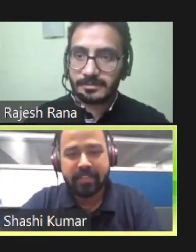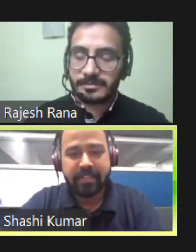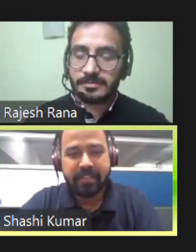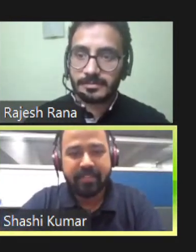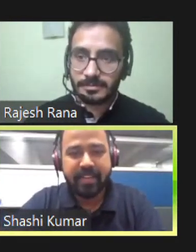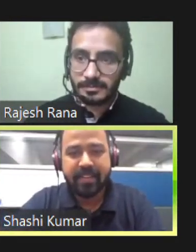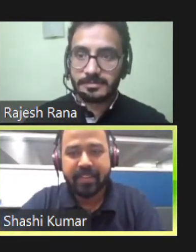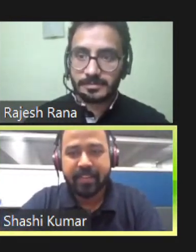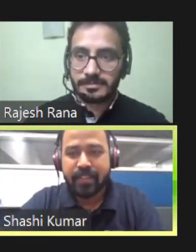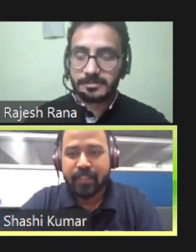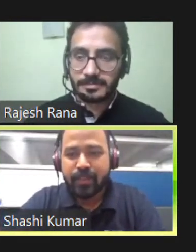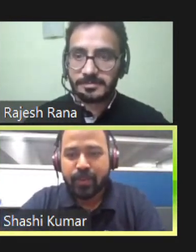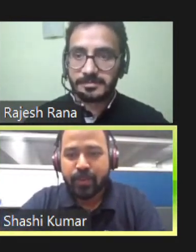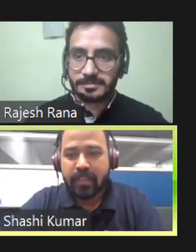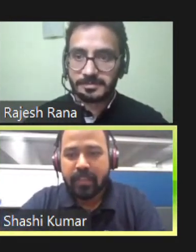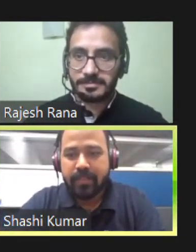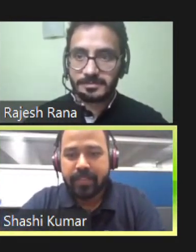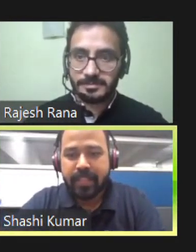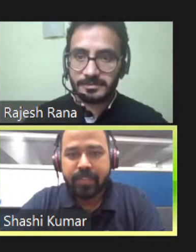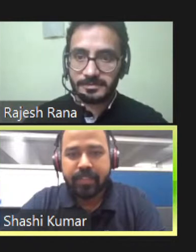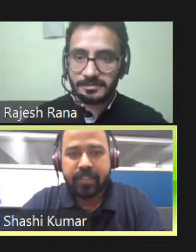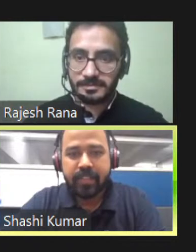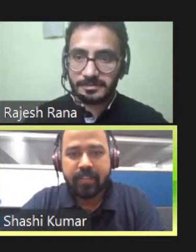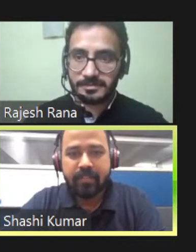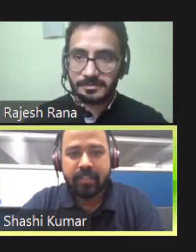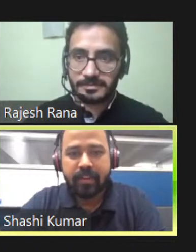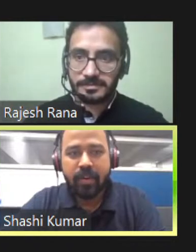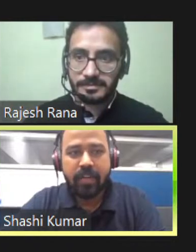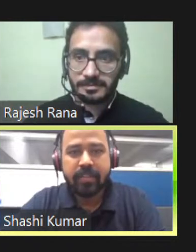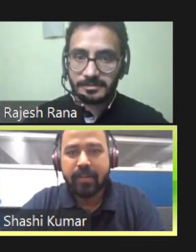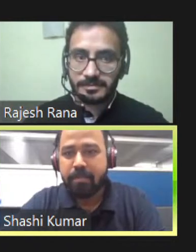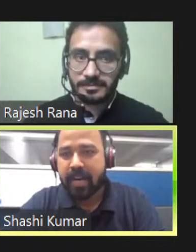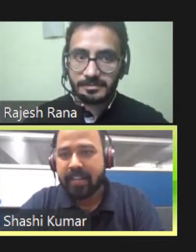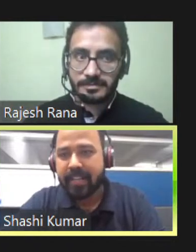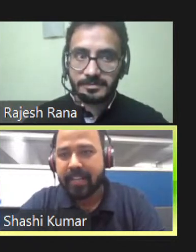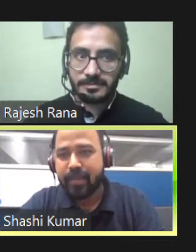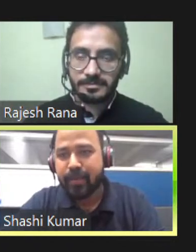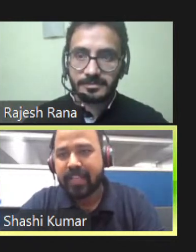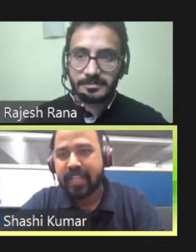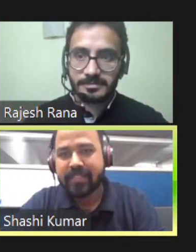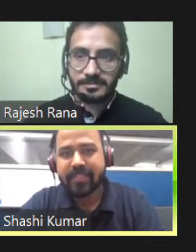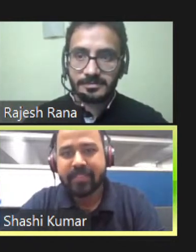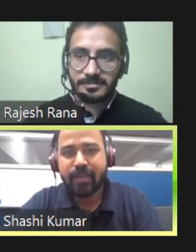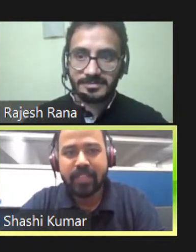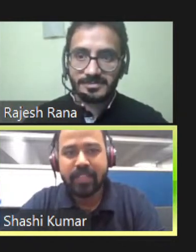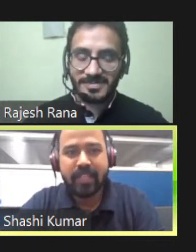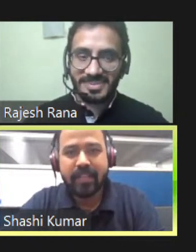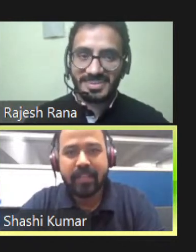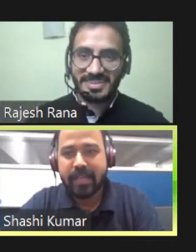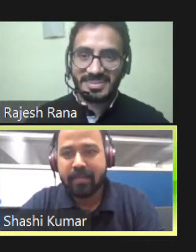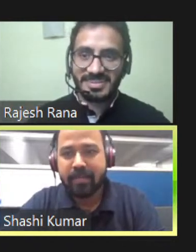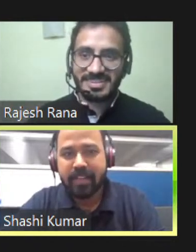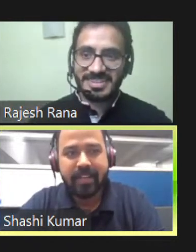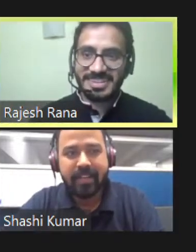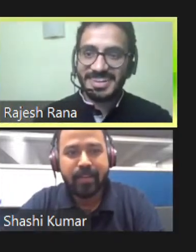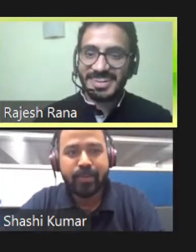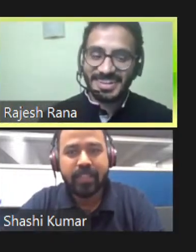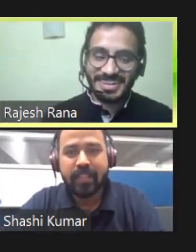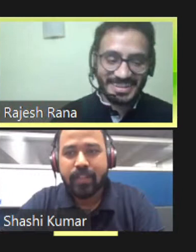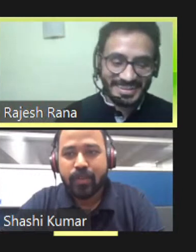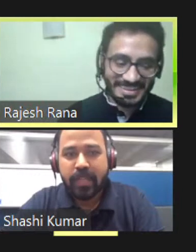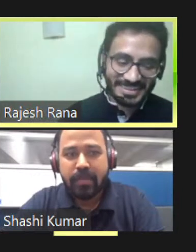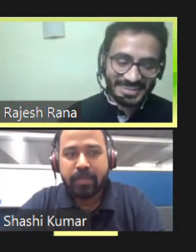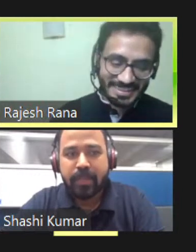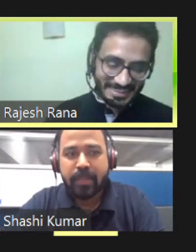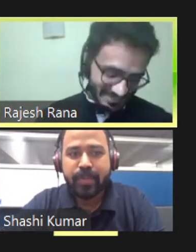हम बात करते हैं। सो दैट वाज ऑल सम पार्टिंग नोट्स गाइस, नाउ जाने का टाइम आ गया है क्लोज।